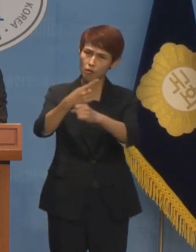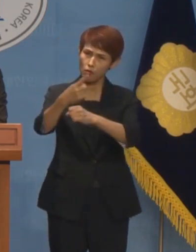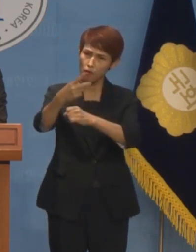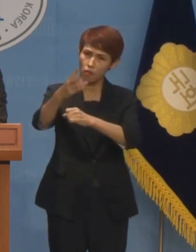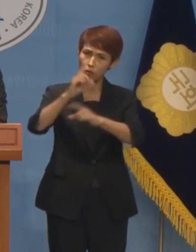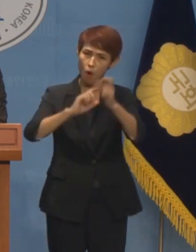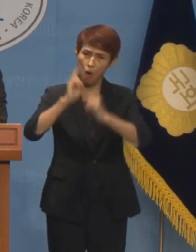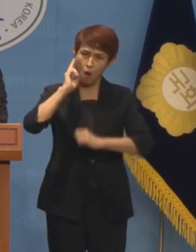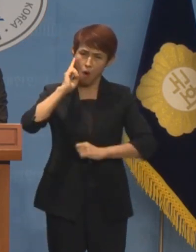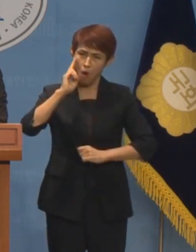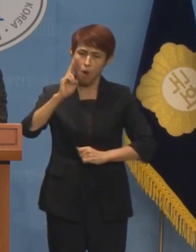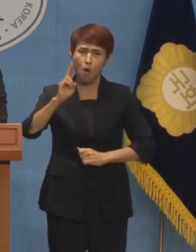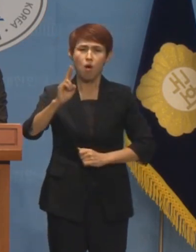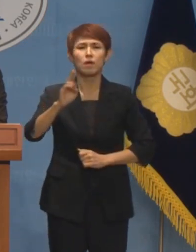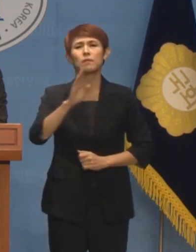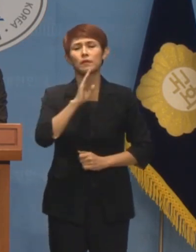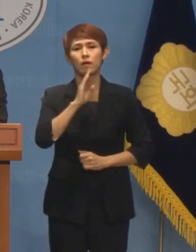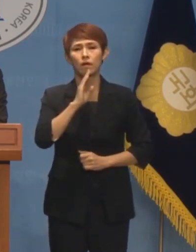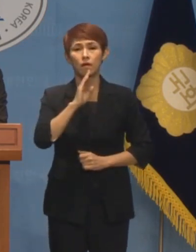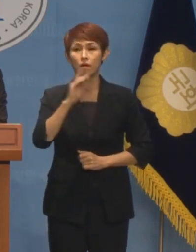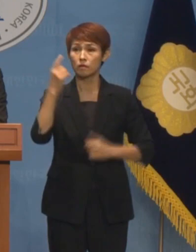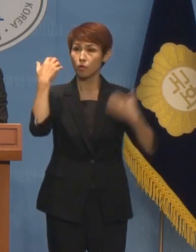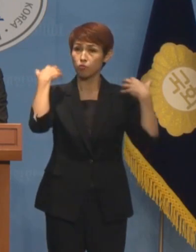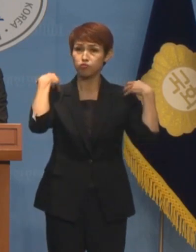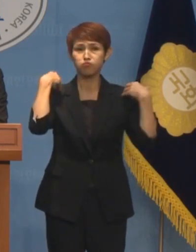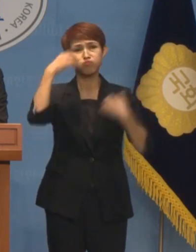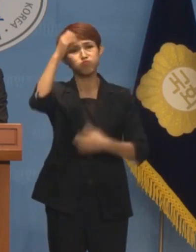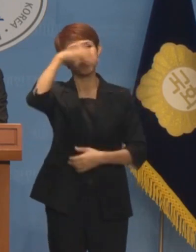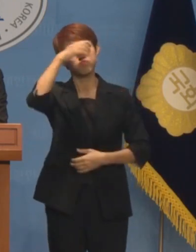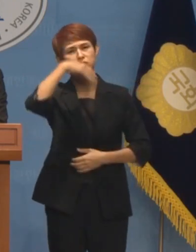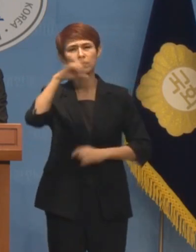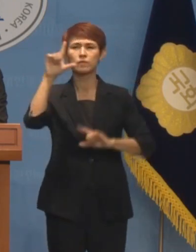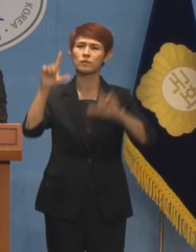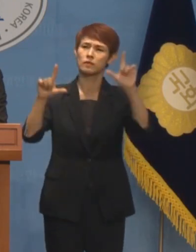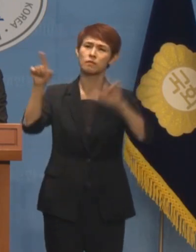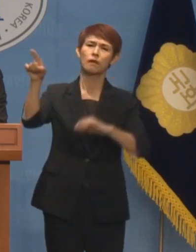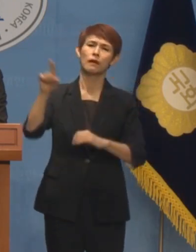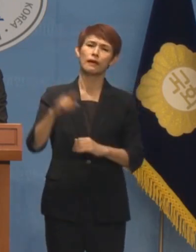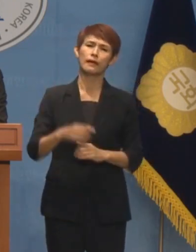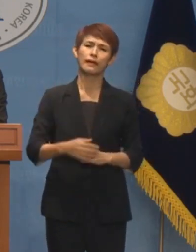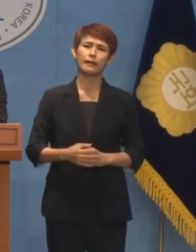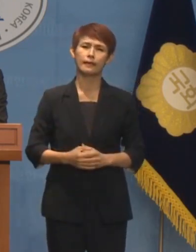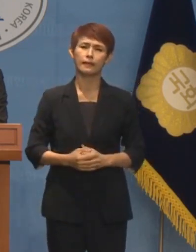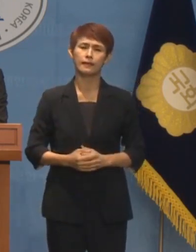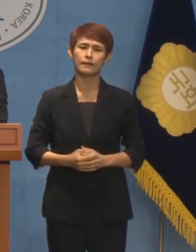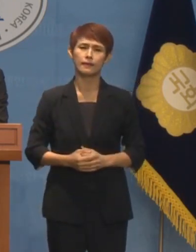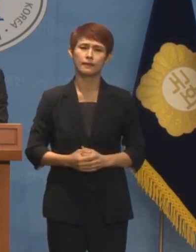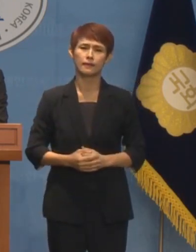심각해질 수 있음에도 현 정부는 인식조차 하지 못하는 것으로 보입니다.